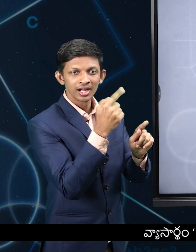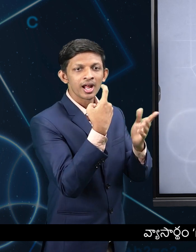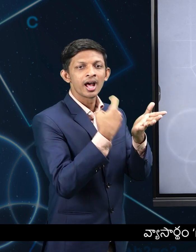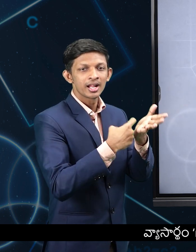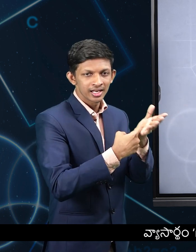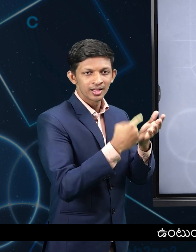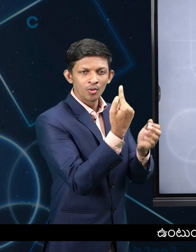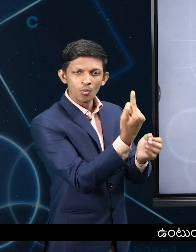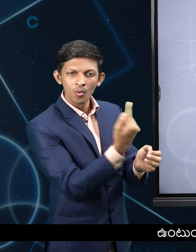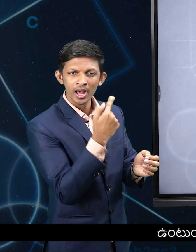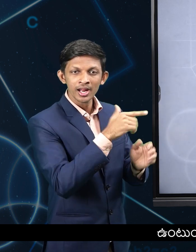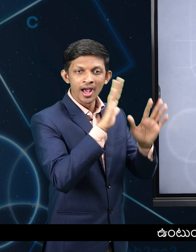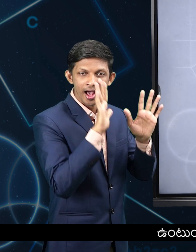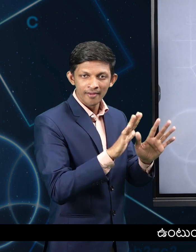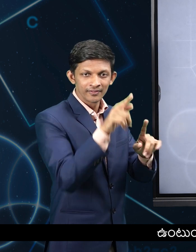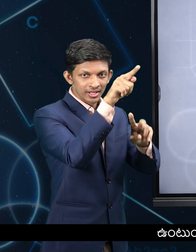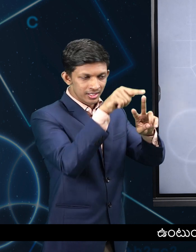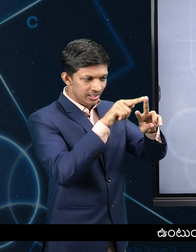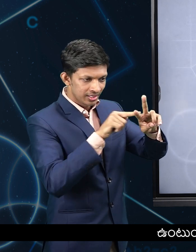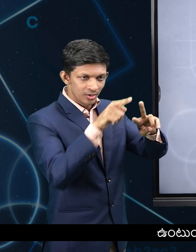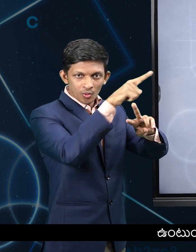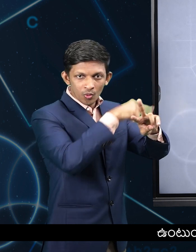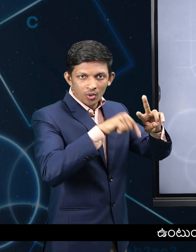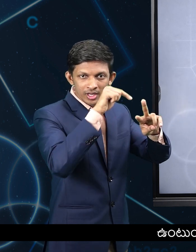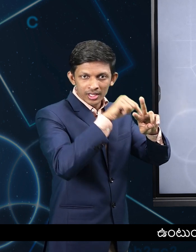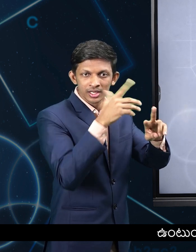360 డిగ్రీలు ఉంటుందని మనం ఇదివరకే తెలుసుకున్నాం.